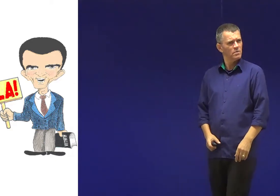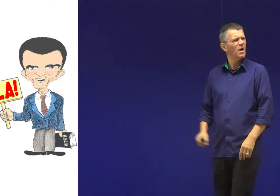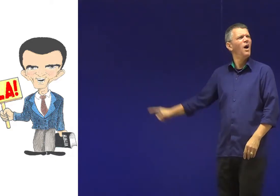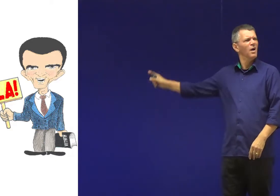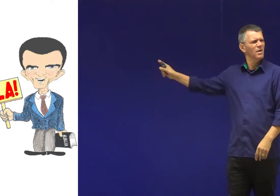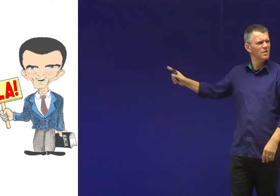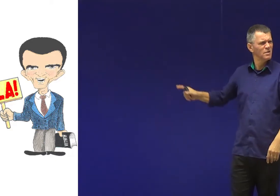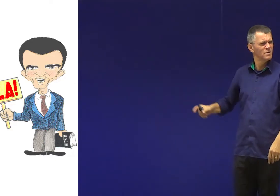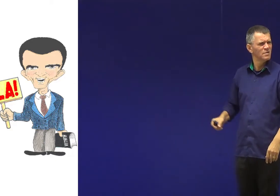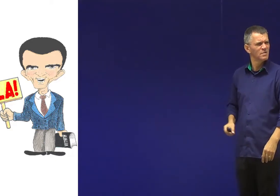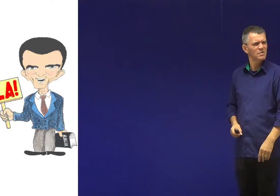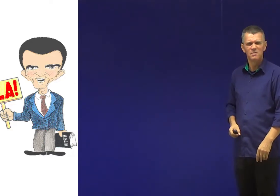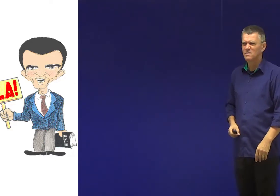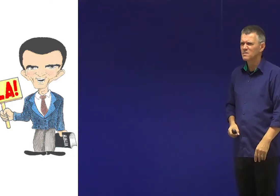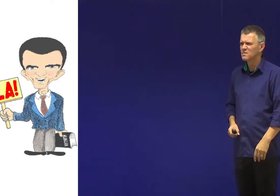Opa, que é isso?